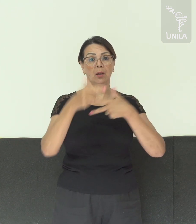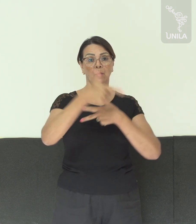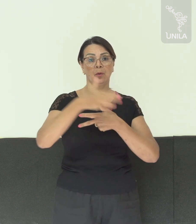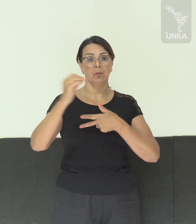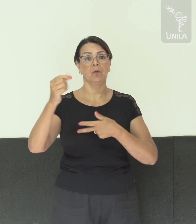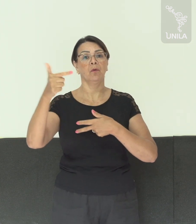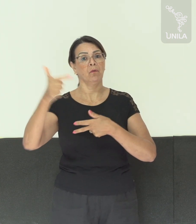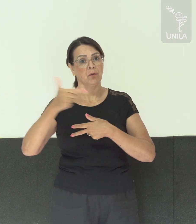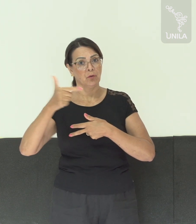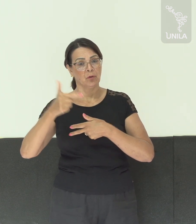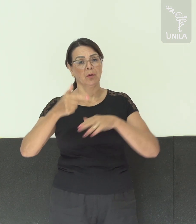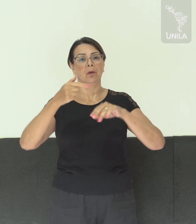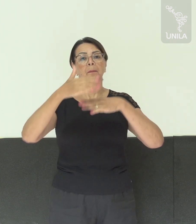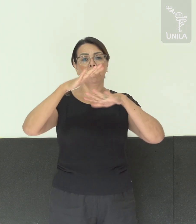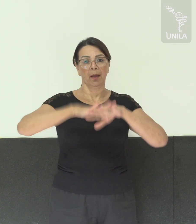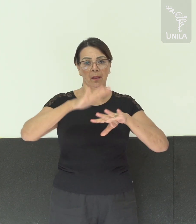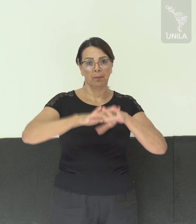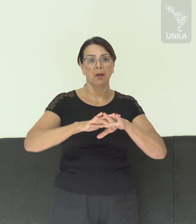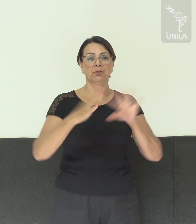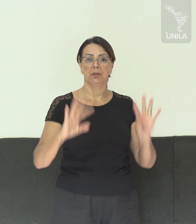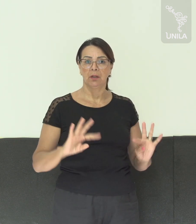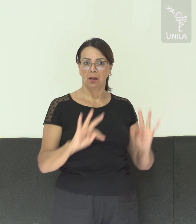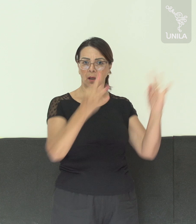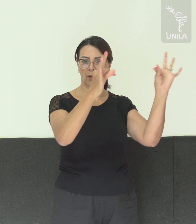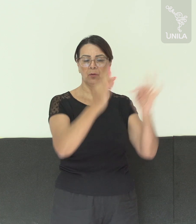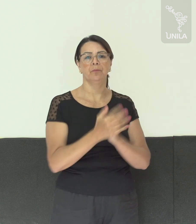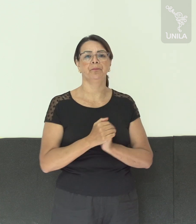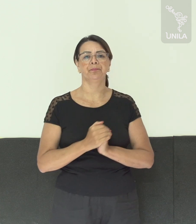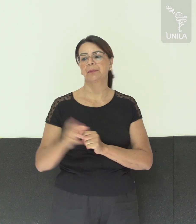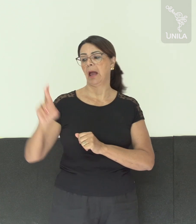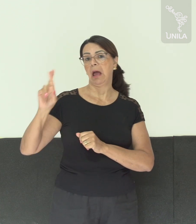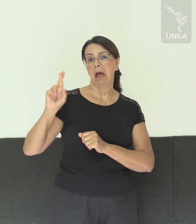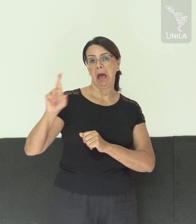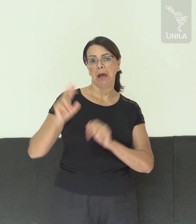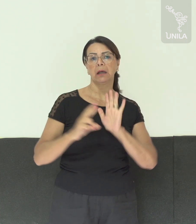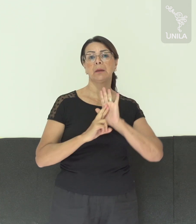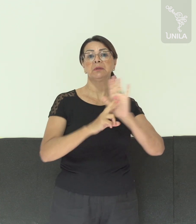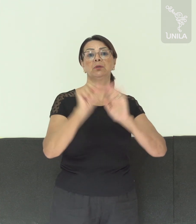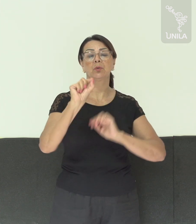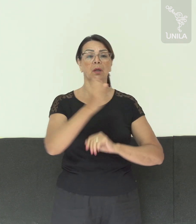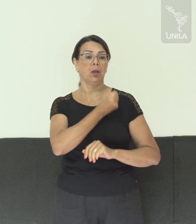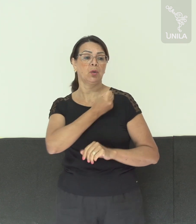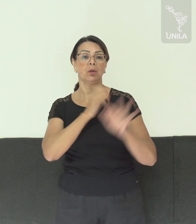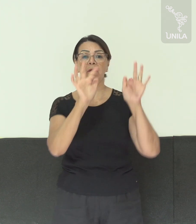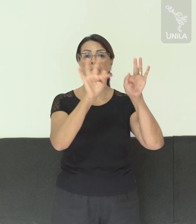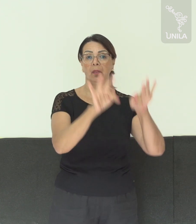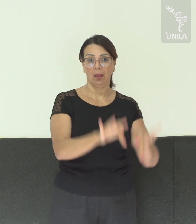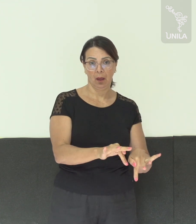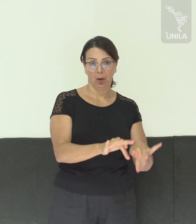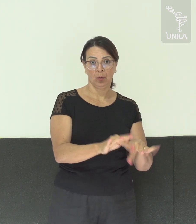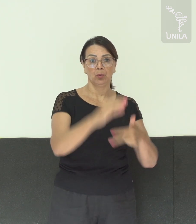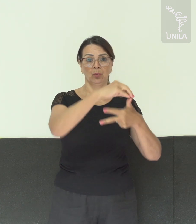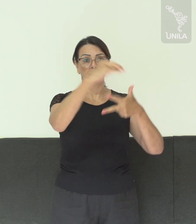de matemática e suas tecnologias. R representa a nota final obtida pelo candidato no